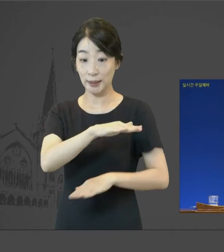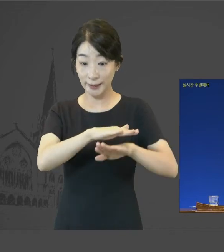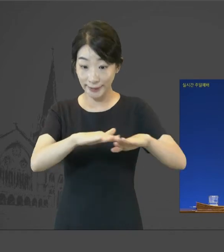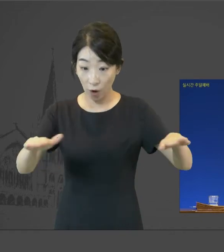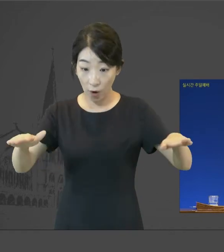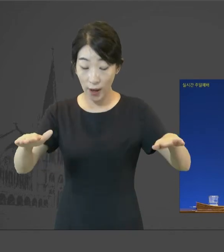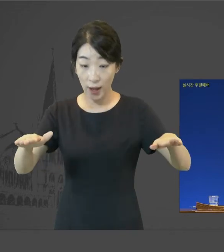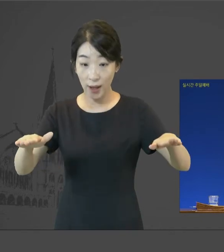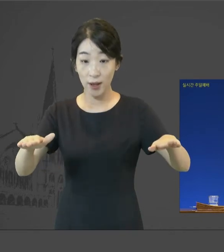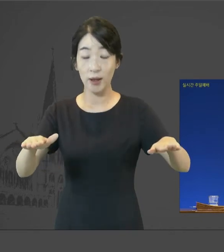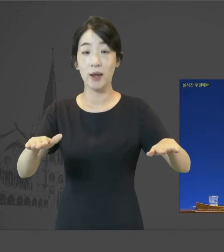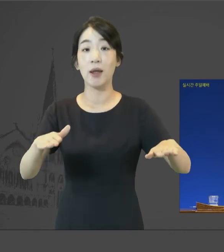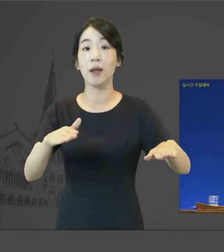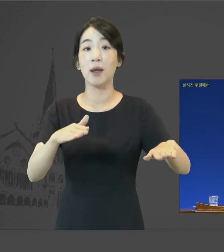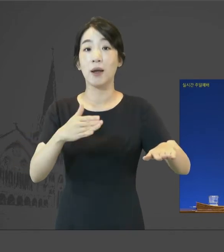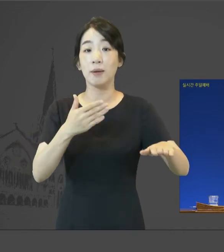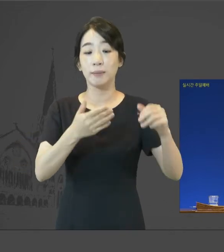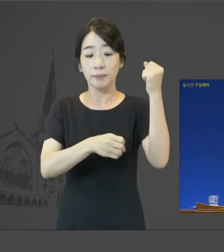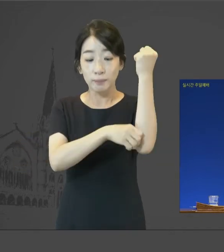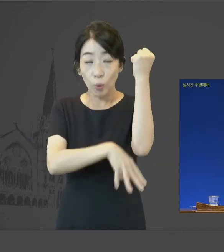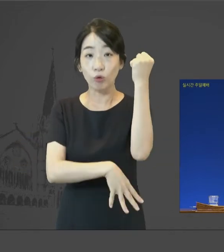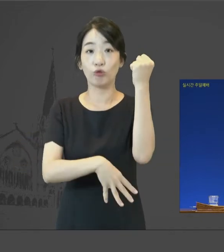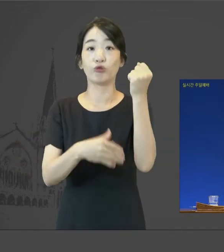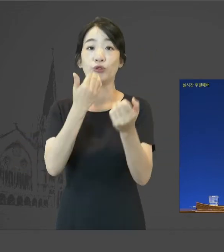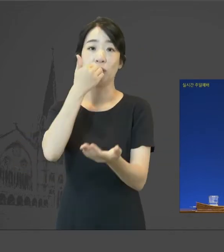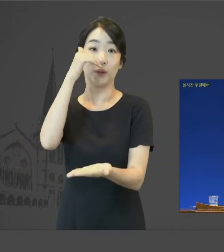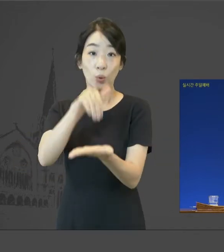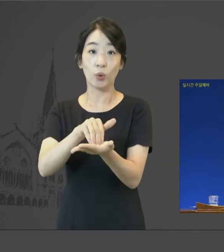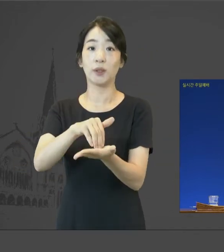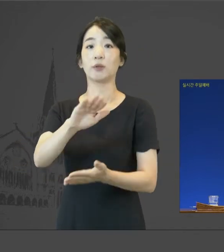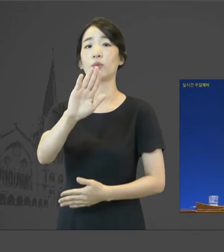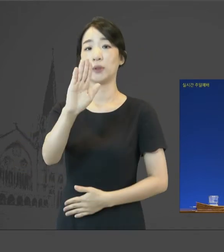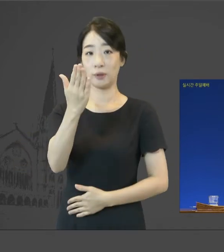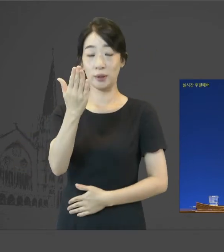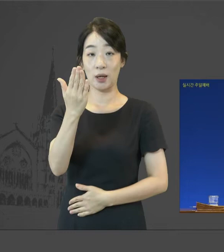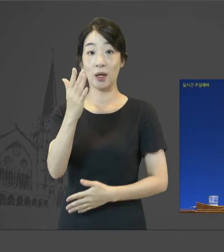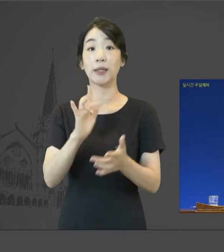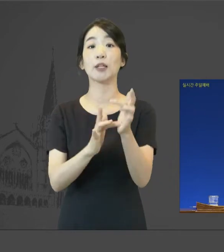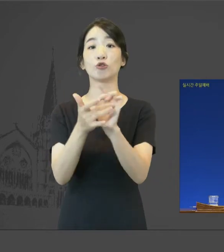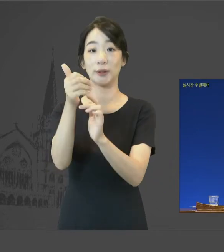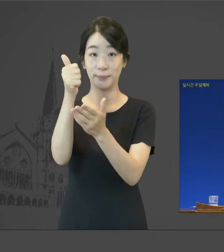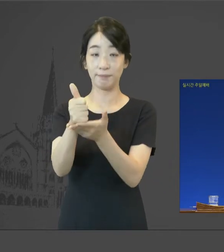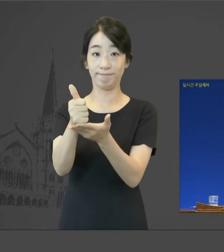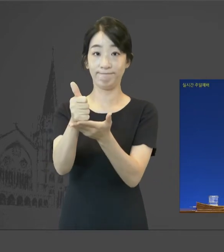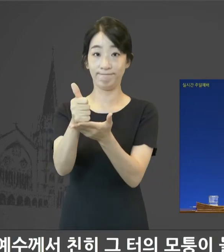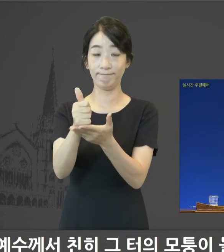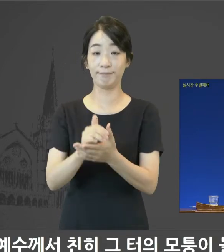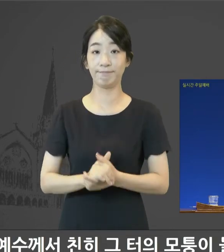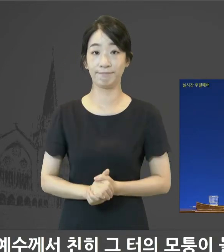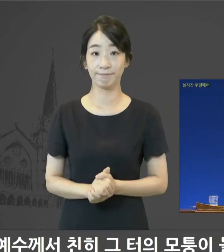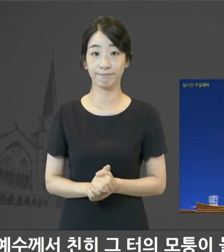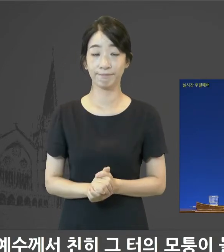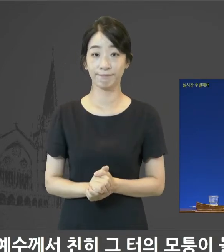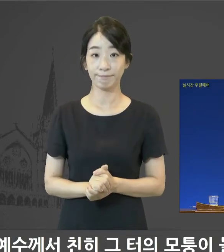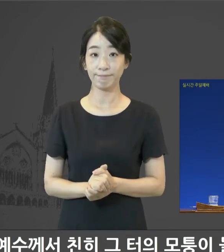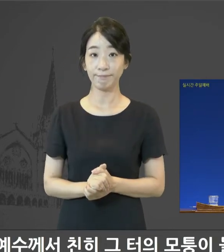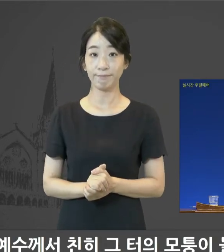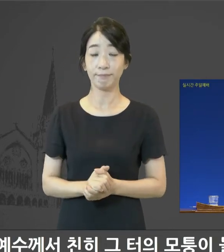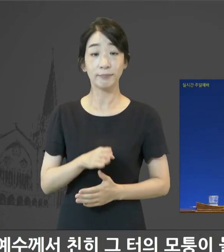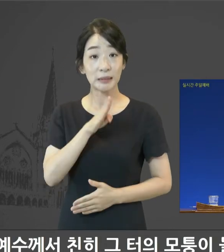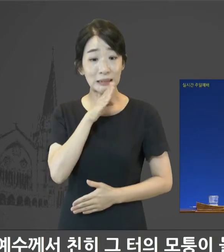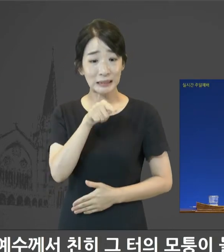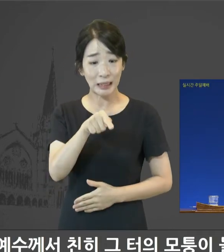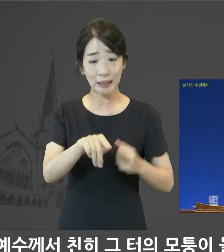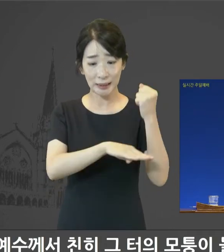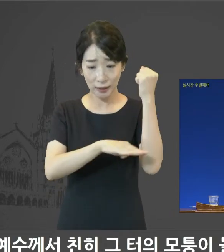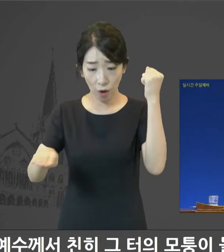거예요. 그래서 이 터가 중요한 것은 사도들과 선지자들의 터인데 진짜 이 터가